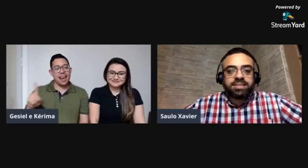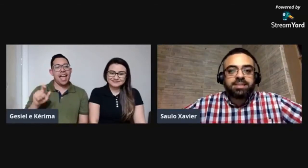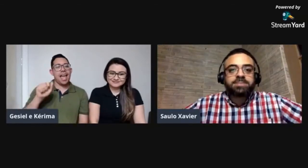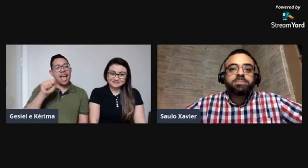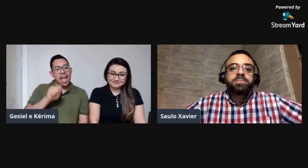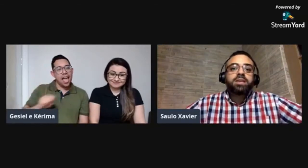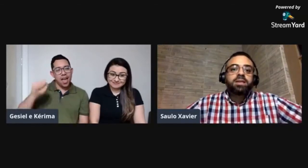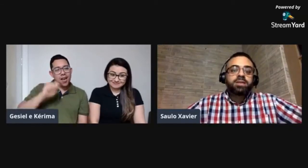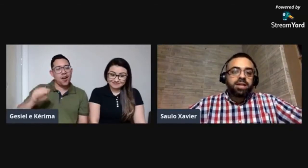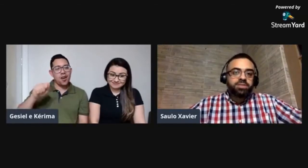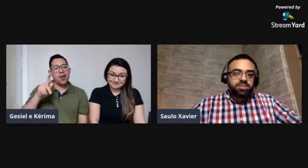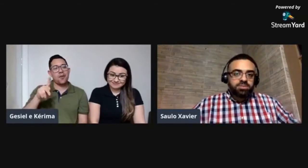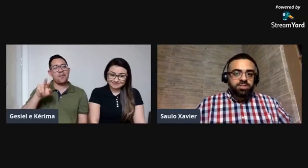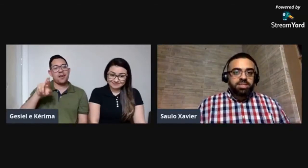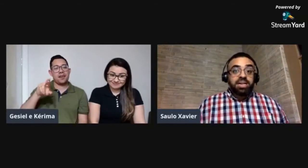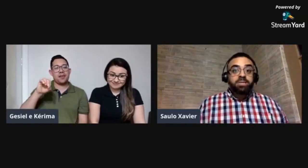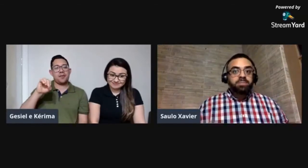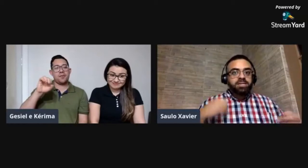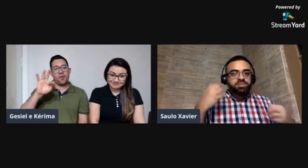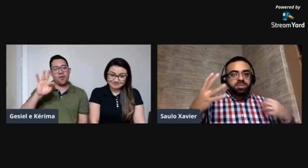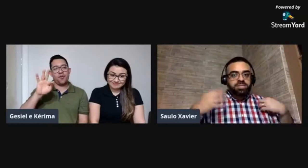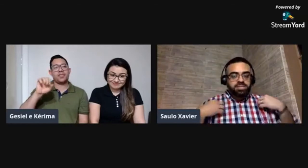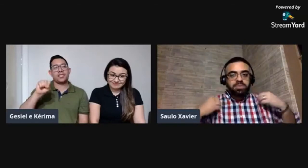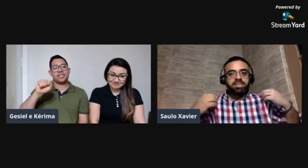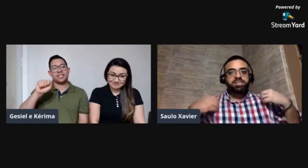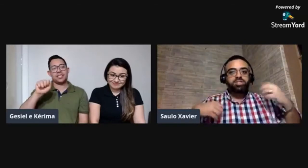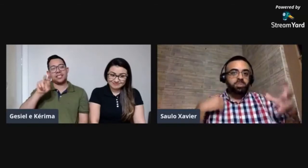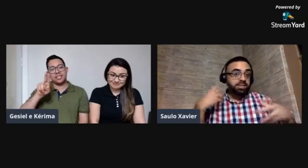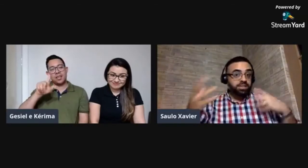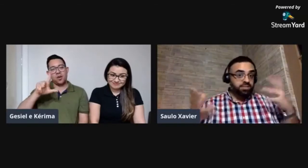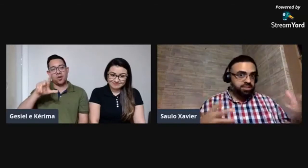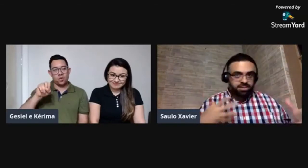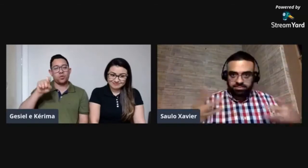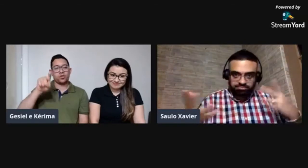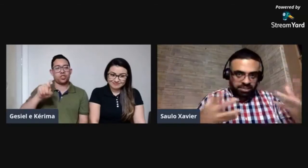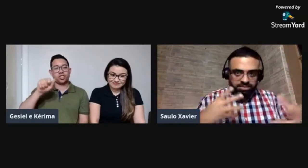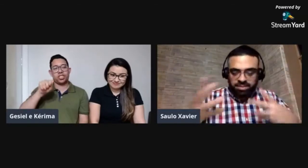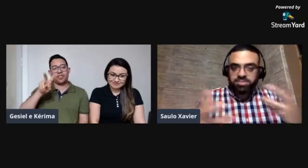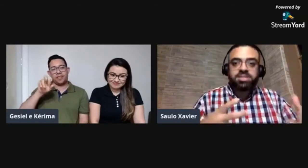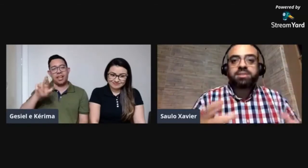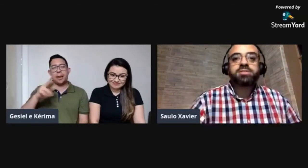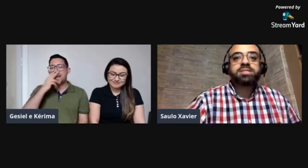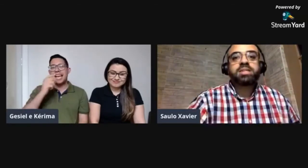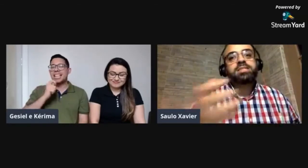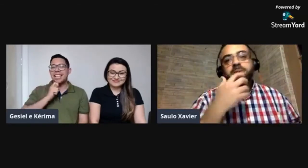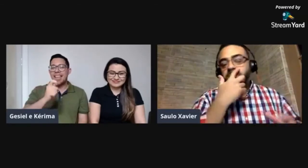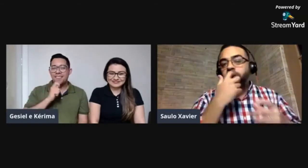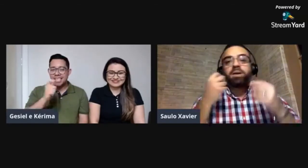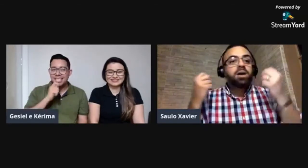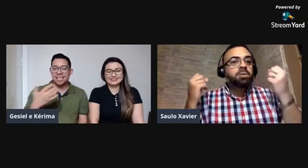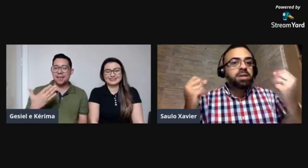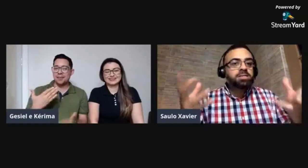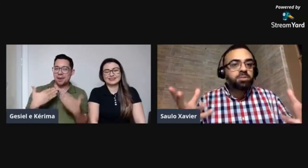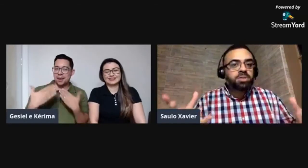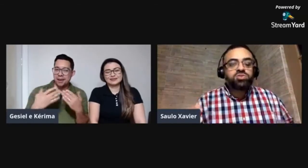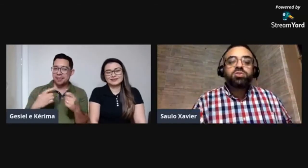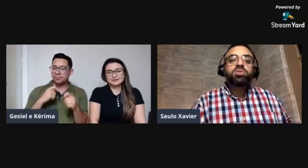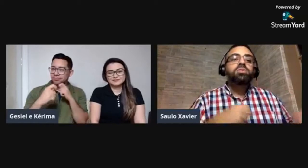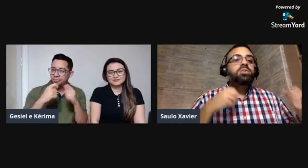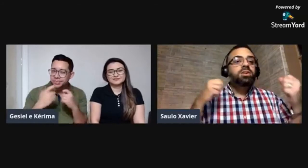no Instagram. Eu quero ver se eu consigo abrir mais sobre essas experiências. Tipo entrevista. Quero entrevistar vocês, saber, ó, como